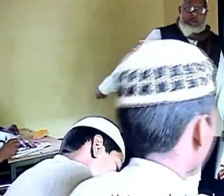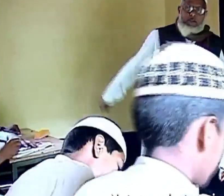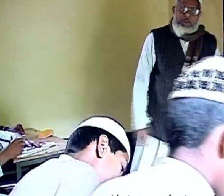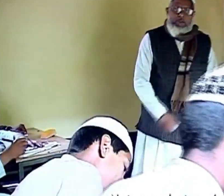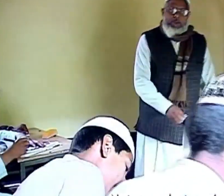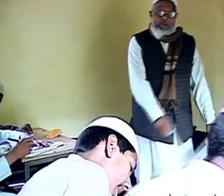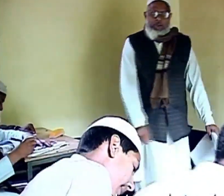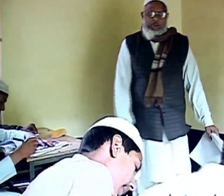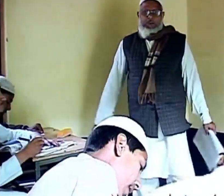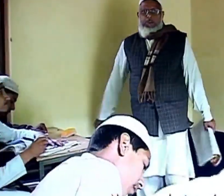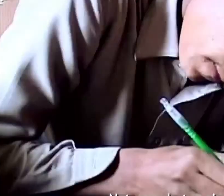मिलता फिर।